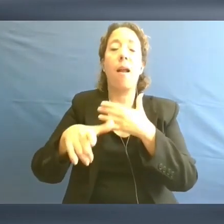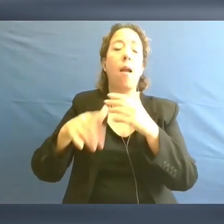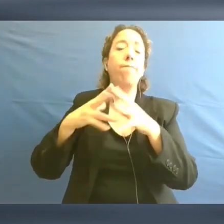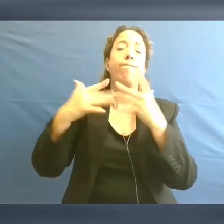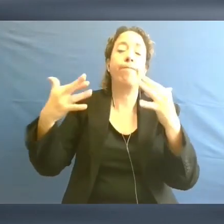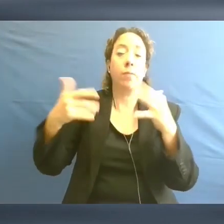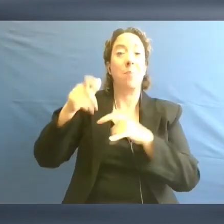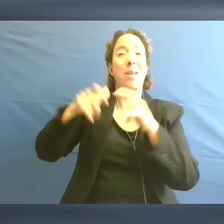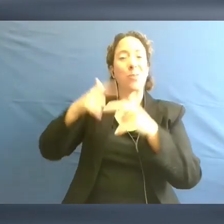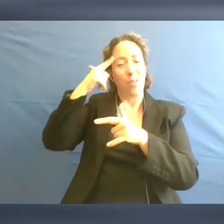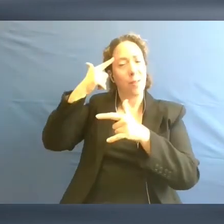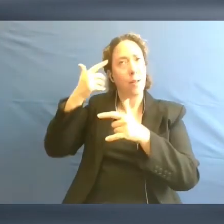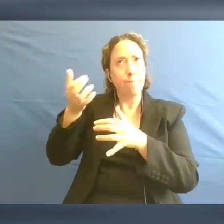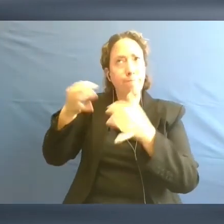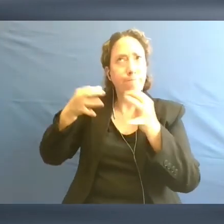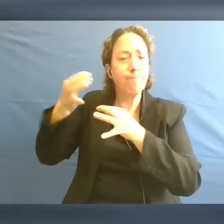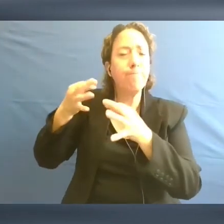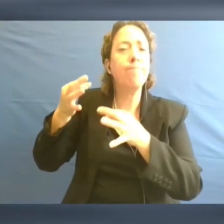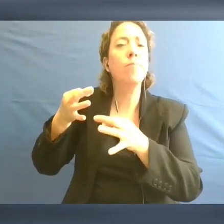genre, eh bien,